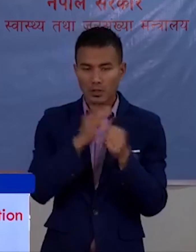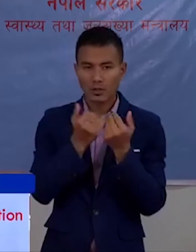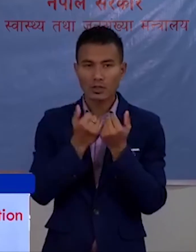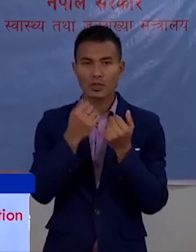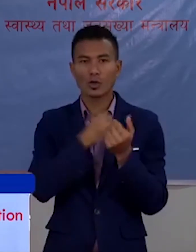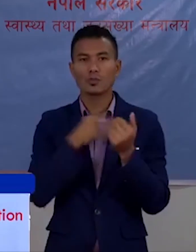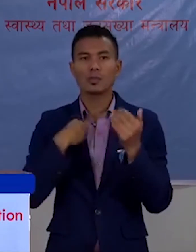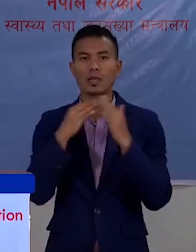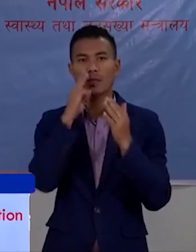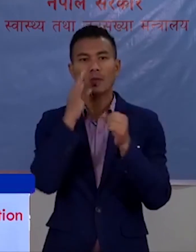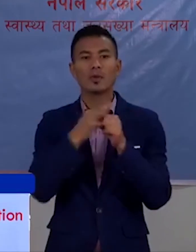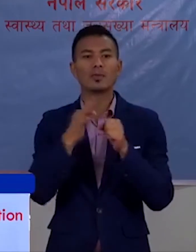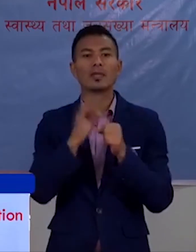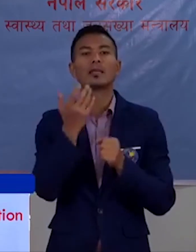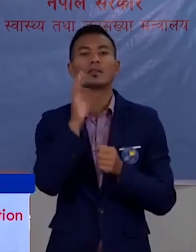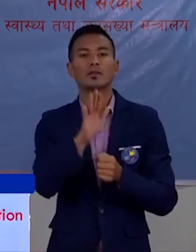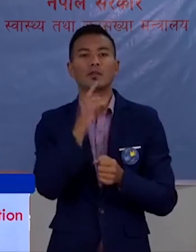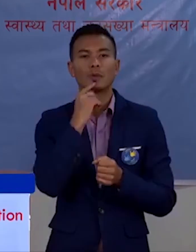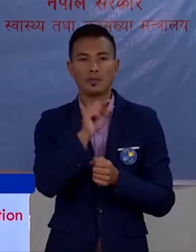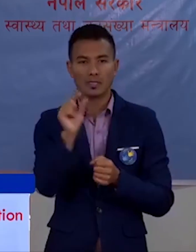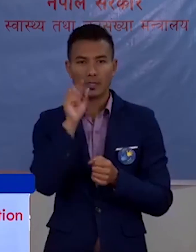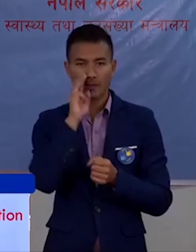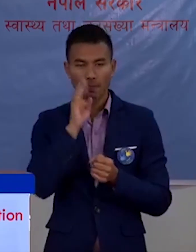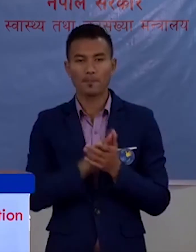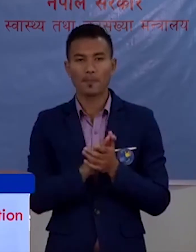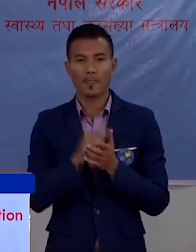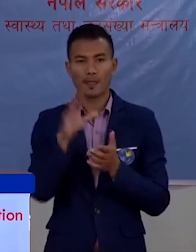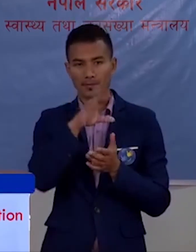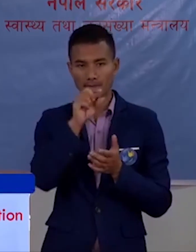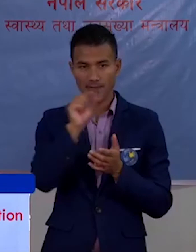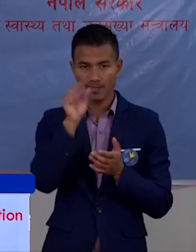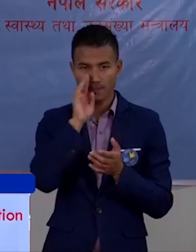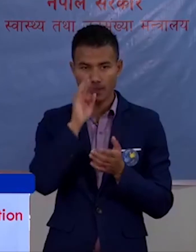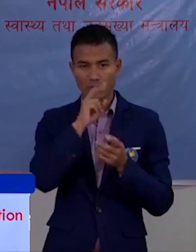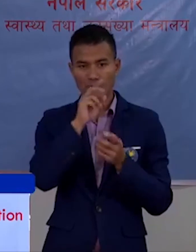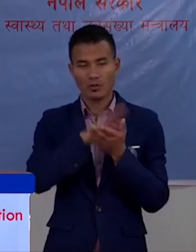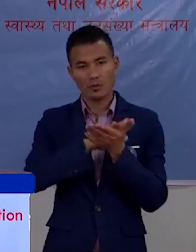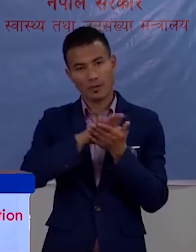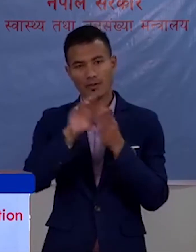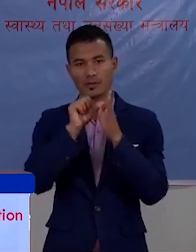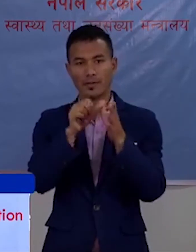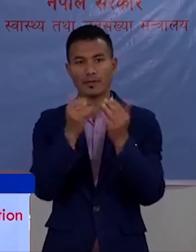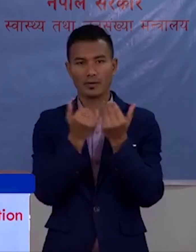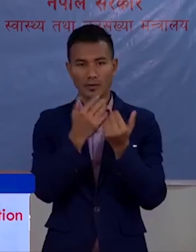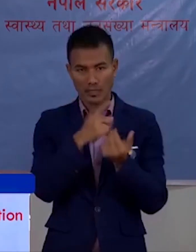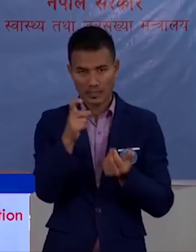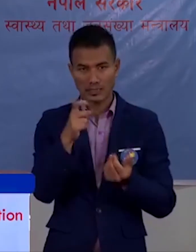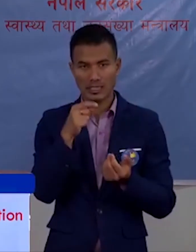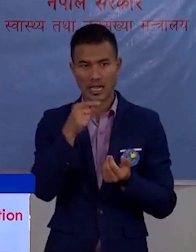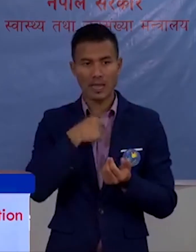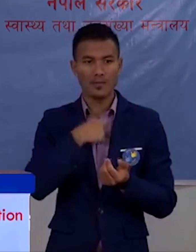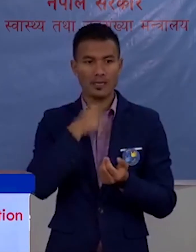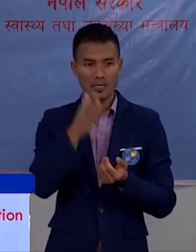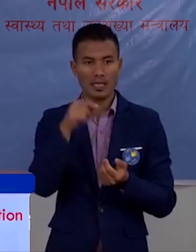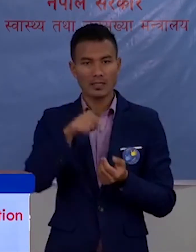के व्यवस्था छ, यो सबै विषयमा समग्र रूपमा प्रश्न पारिदिनु हुनको लागि हामीले आज